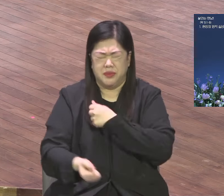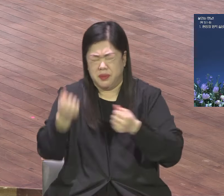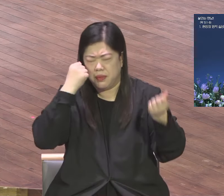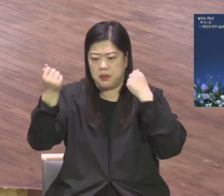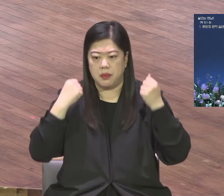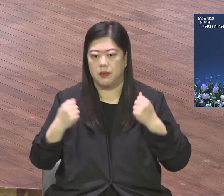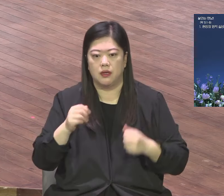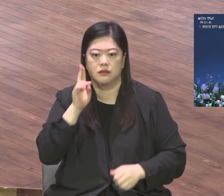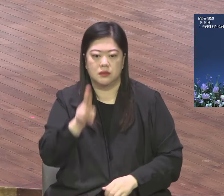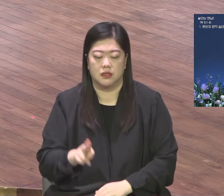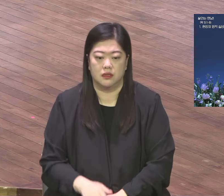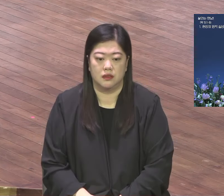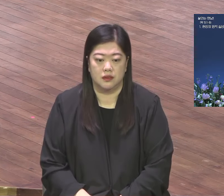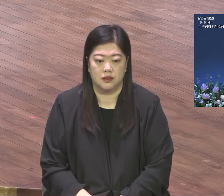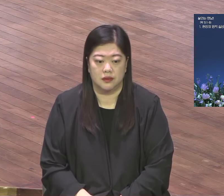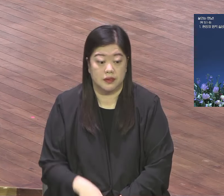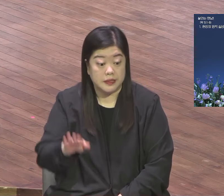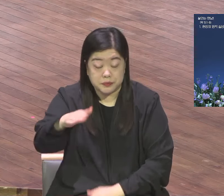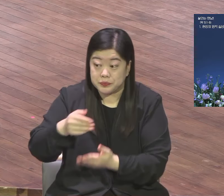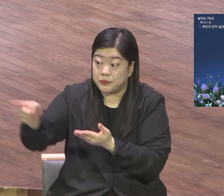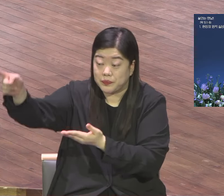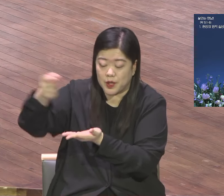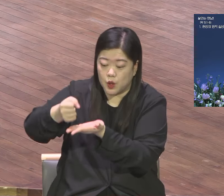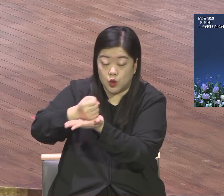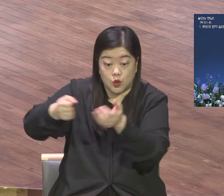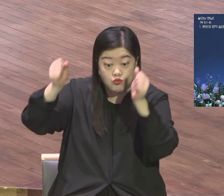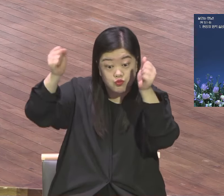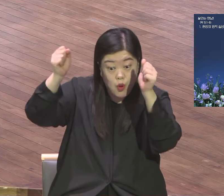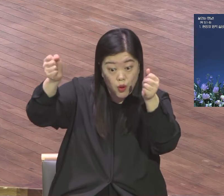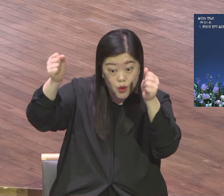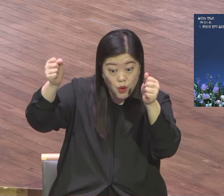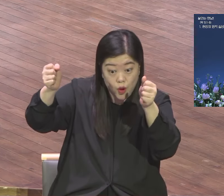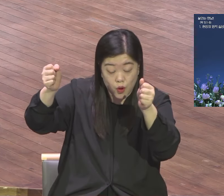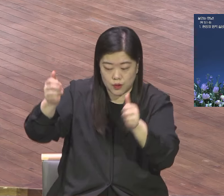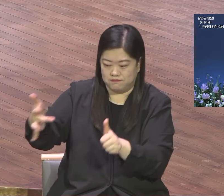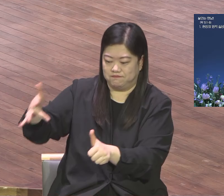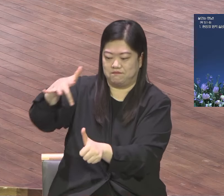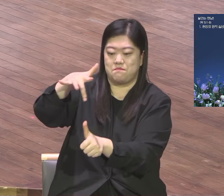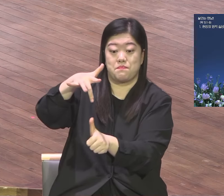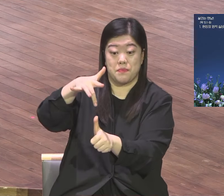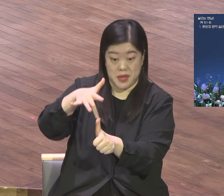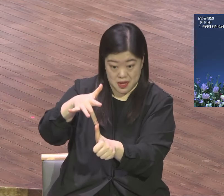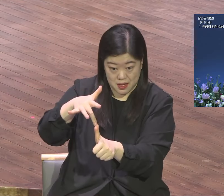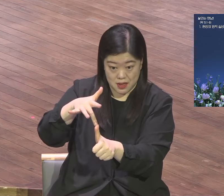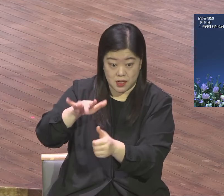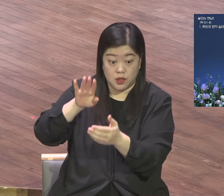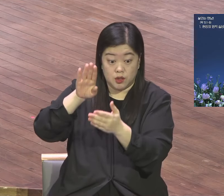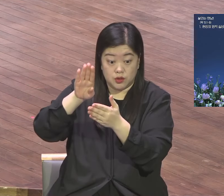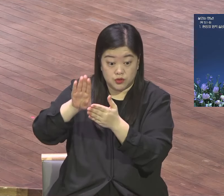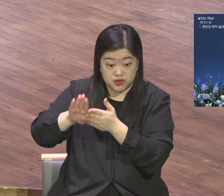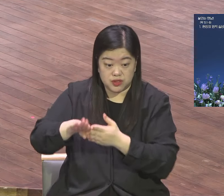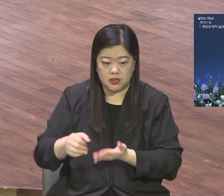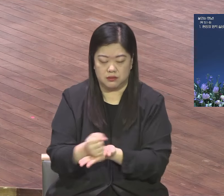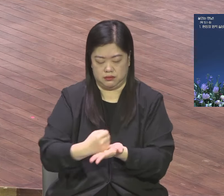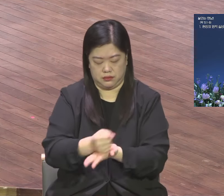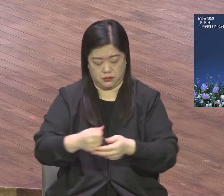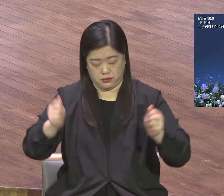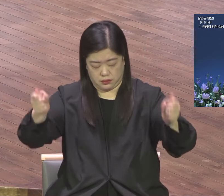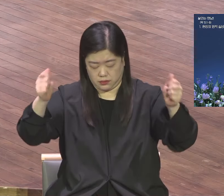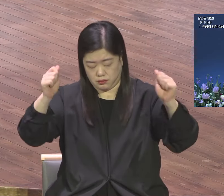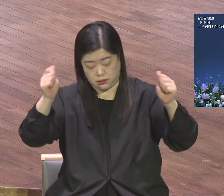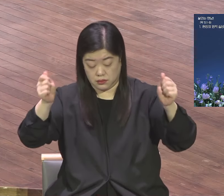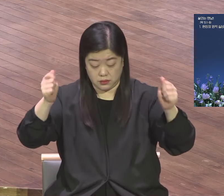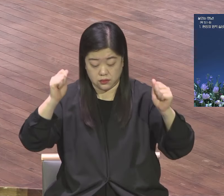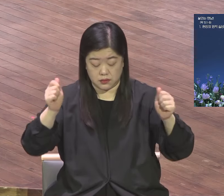자기 마음대로 못해요. 귀신이 시킨 대로 해야 돼요. 이 귀신의 특징은 결코